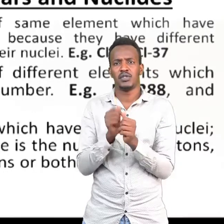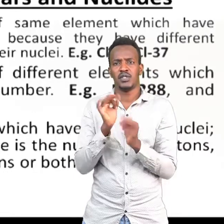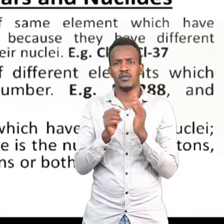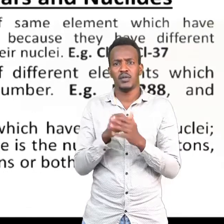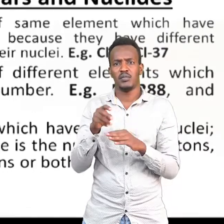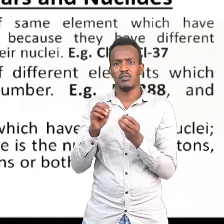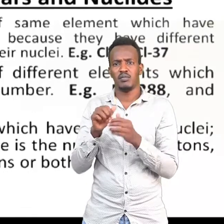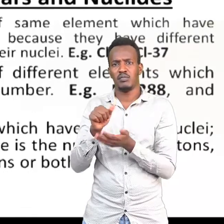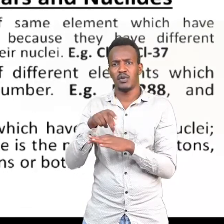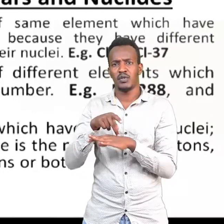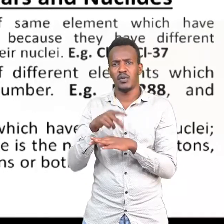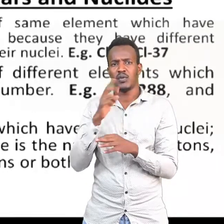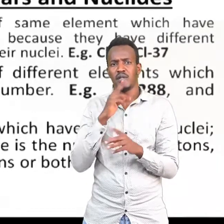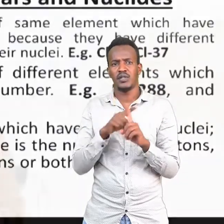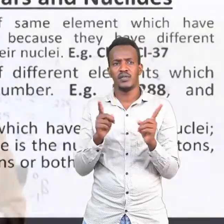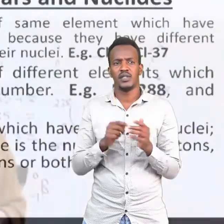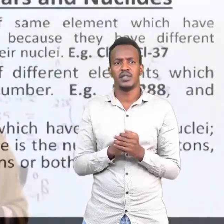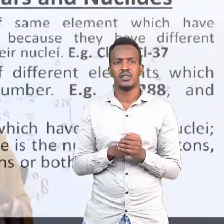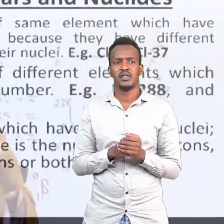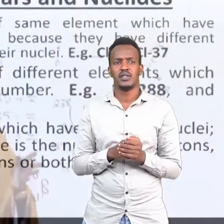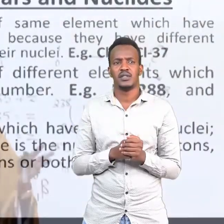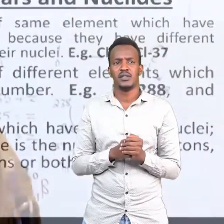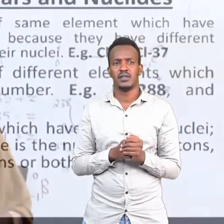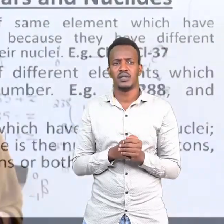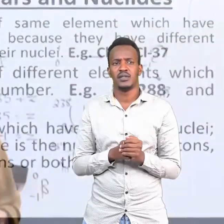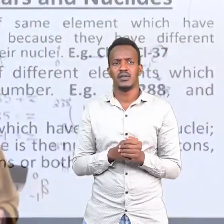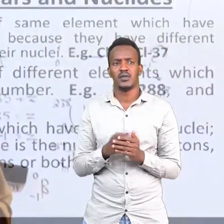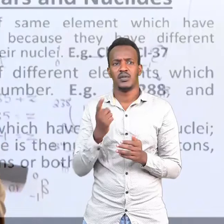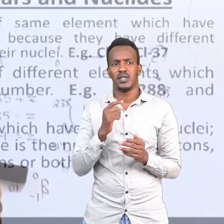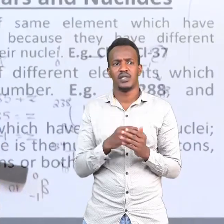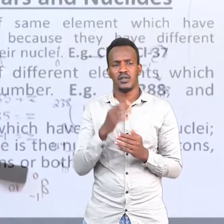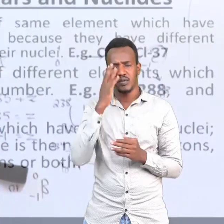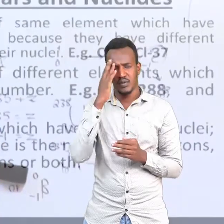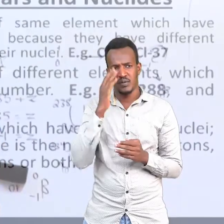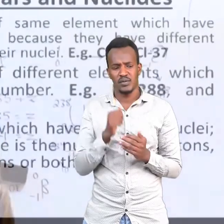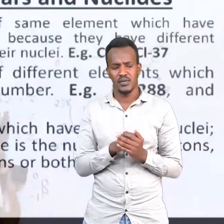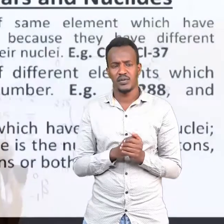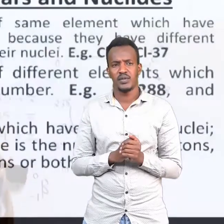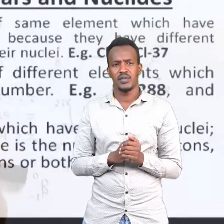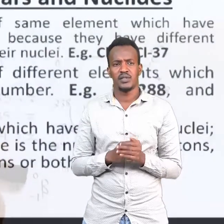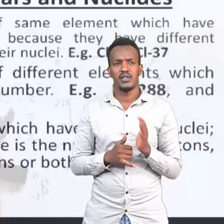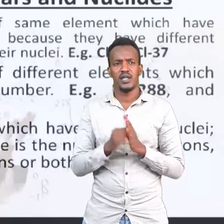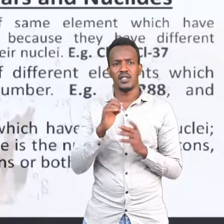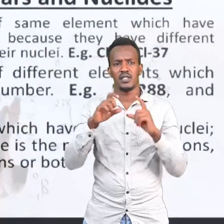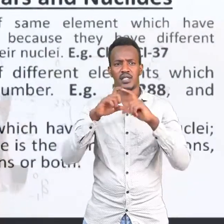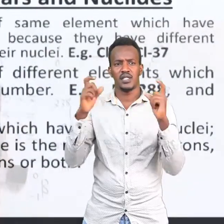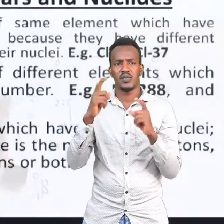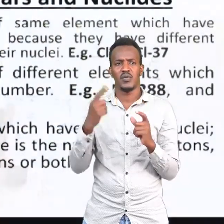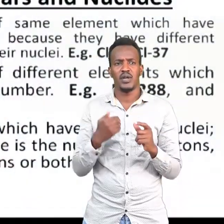hadday waxa weeye neutronadu kala duwan yihiin iyo hadday labaduba kala duwan yihiin waxaa loo yaqaanaa waxa weeye markaasi nuclearis-ka marka slaidkaasi maxaa kugu